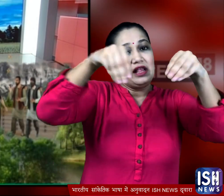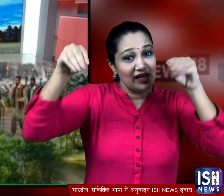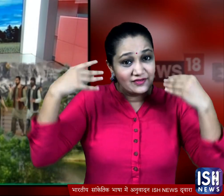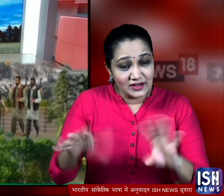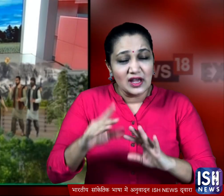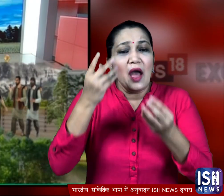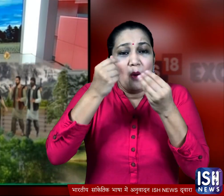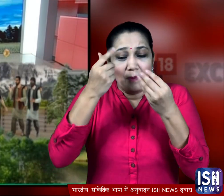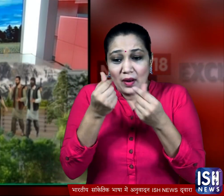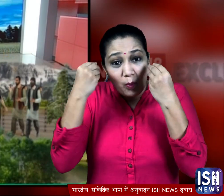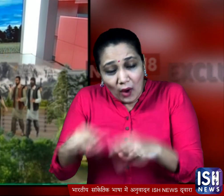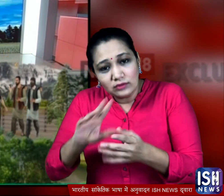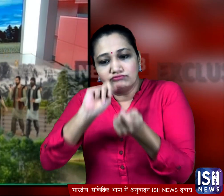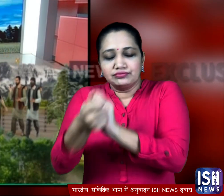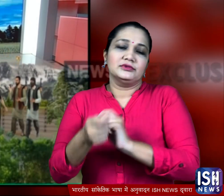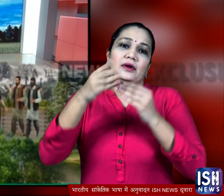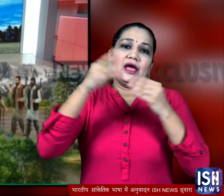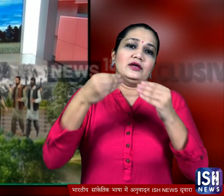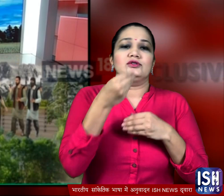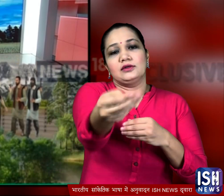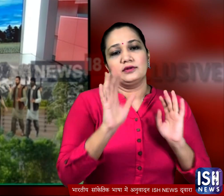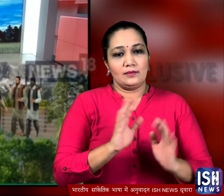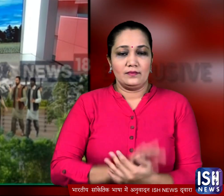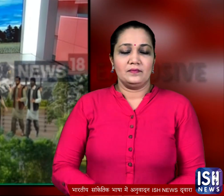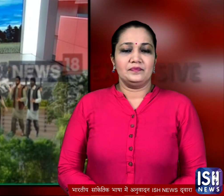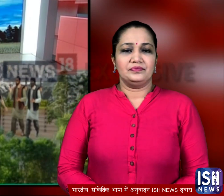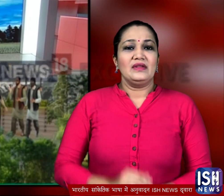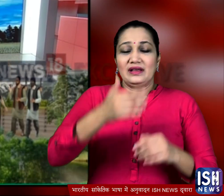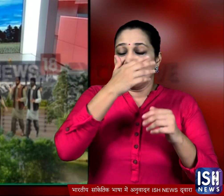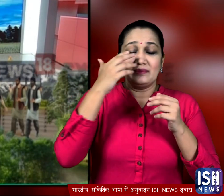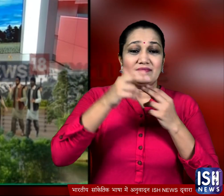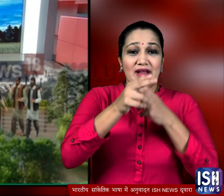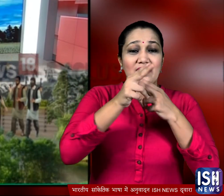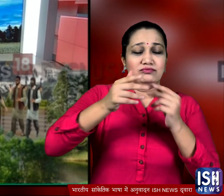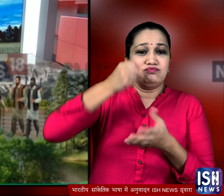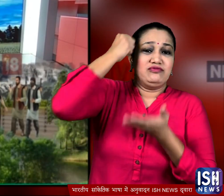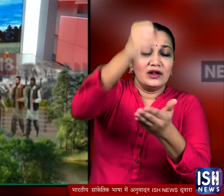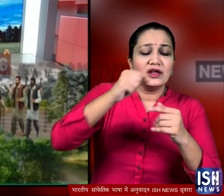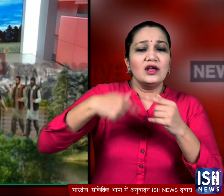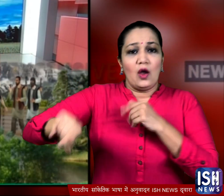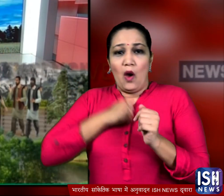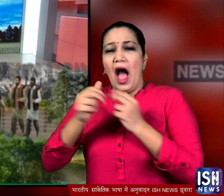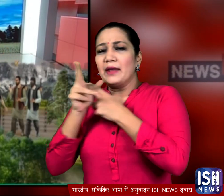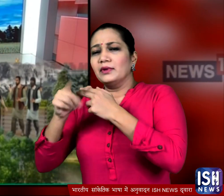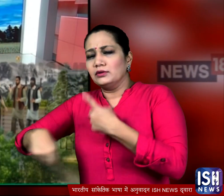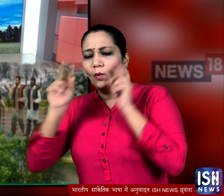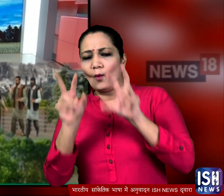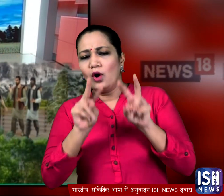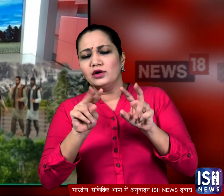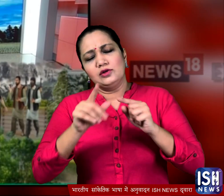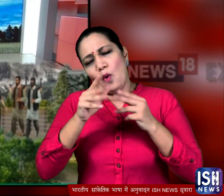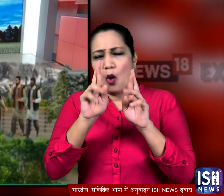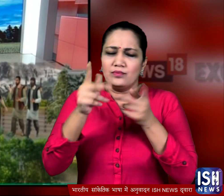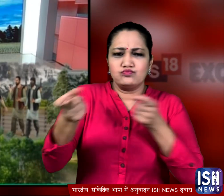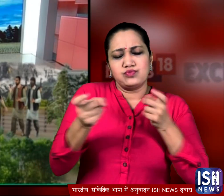अलावा अगर कुछ रकम बचती है तो वो भी आतंकियों को दे दी जाती है। टेरर फंडिंग के इस नए तरीके पर सुरक्षा एजेंसियों की नजर है और वो जल्द ही इस